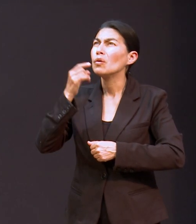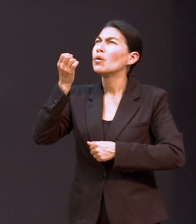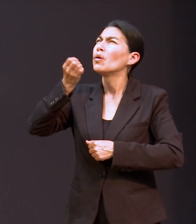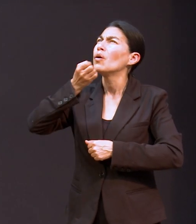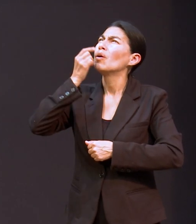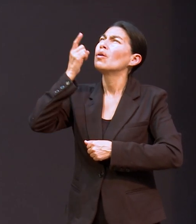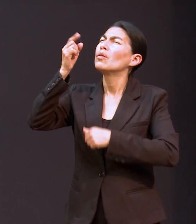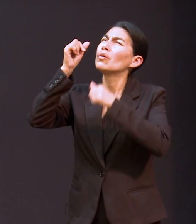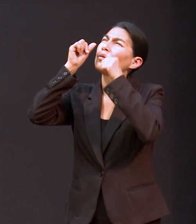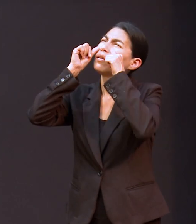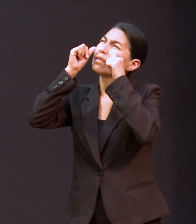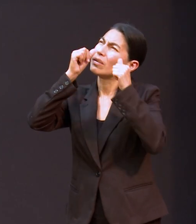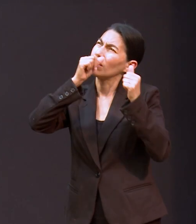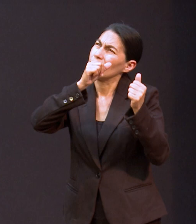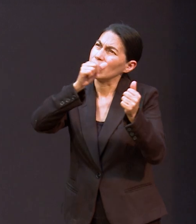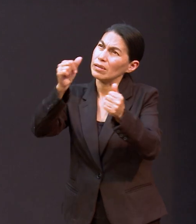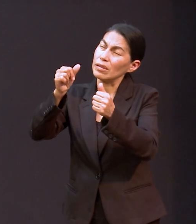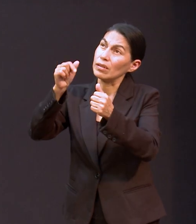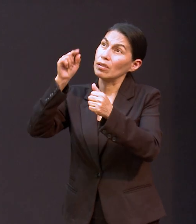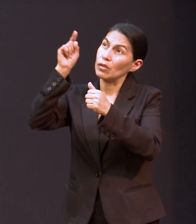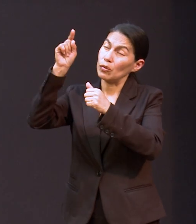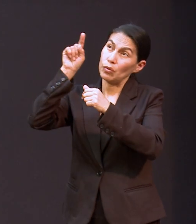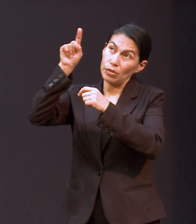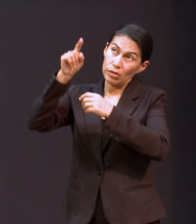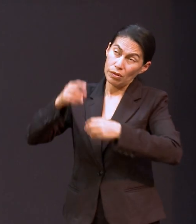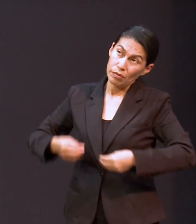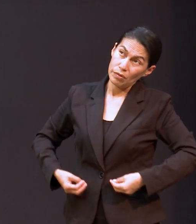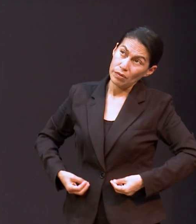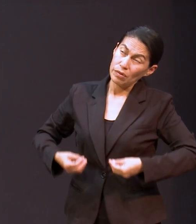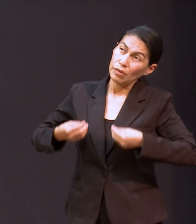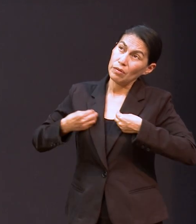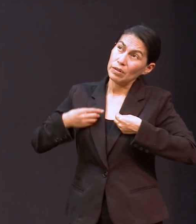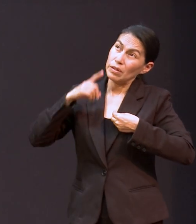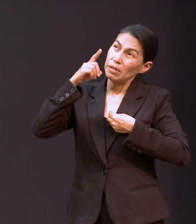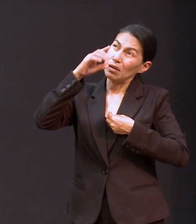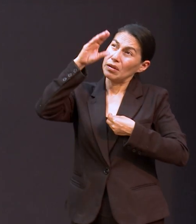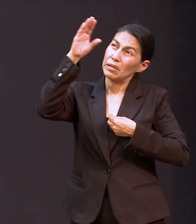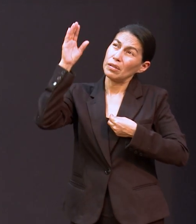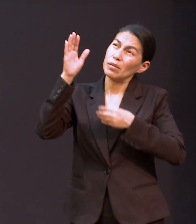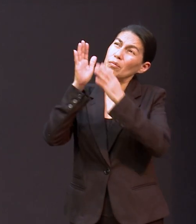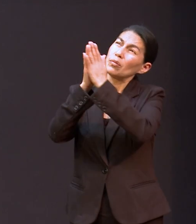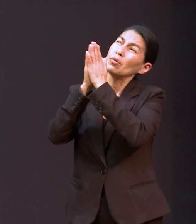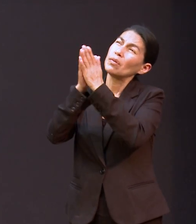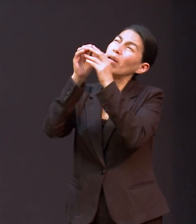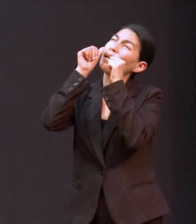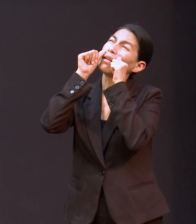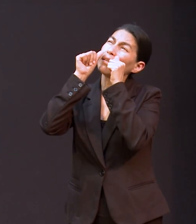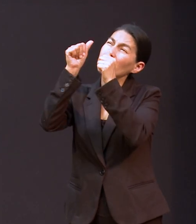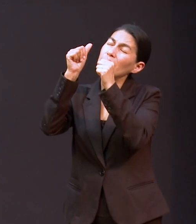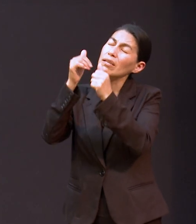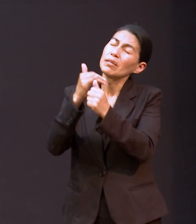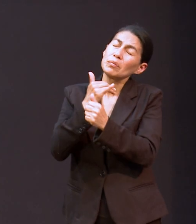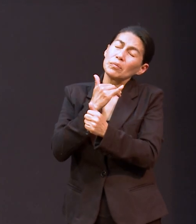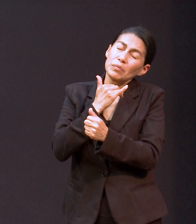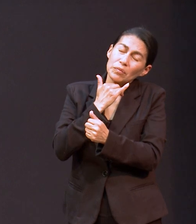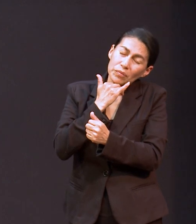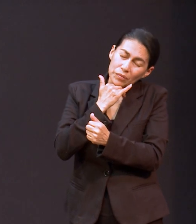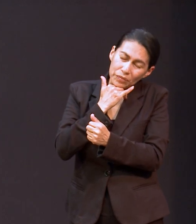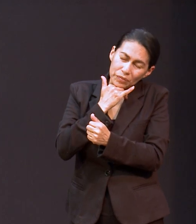y en el lugar de tu morada y en los cielos escucha Y perdona